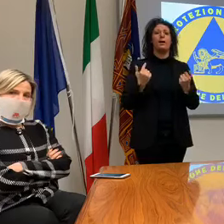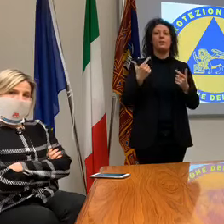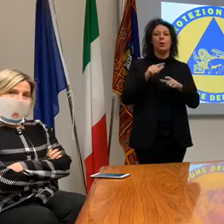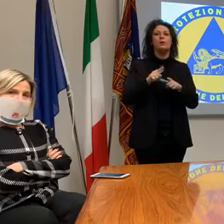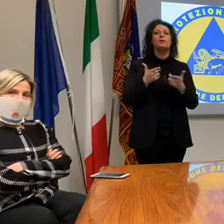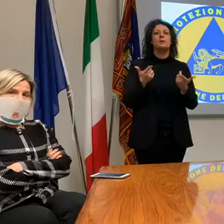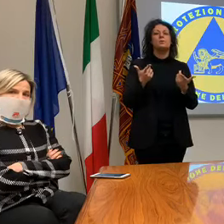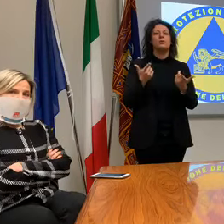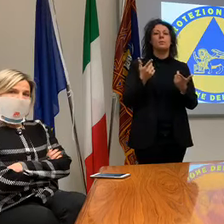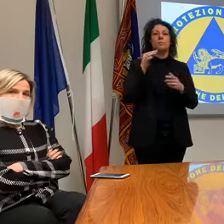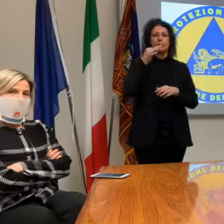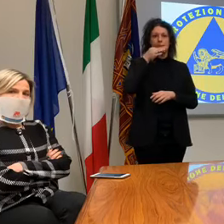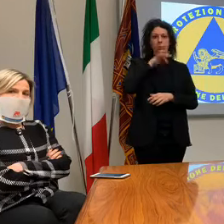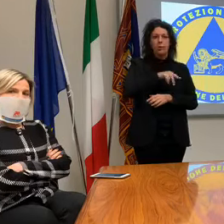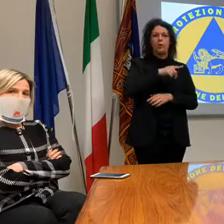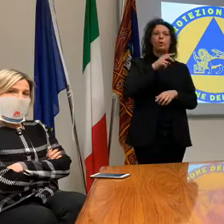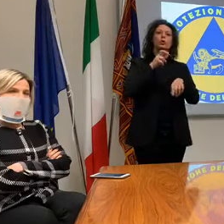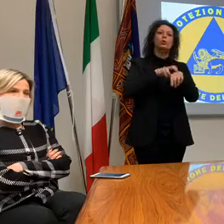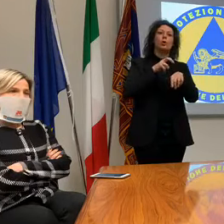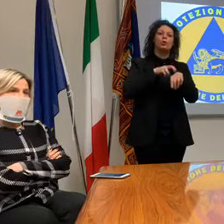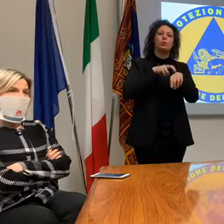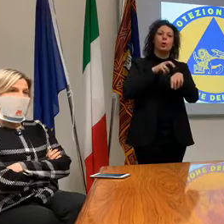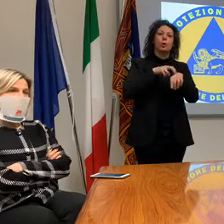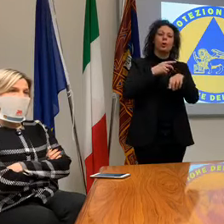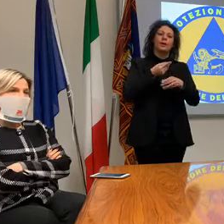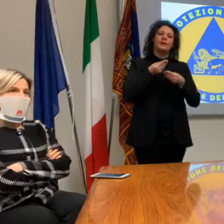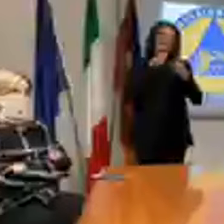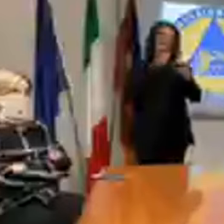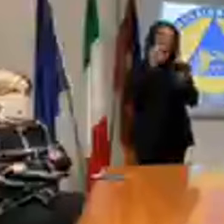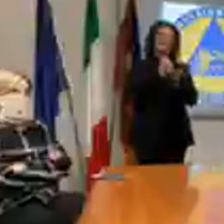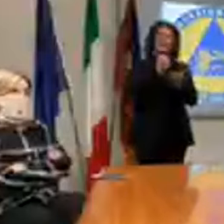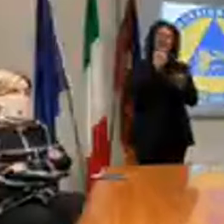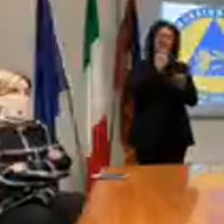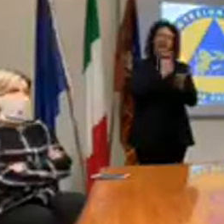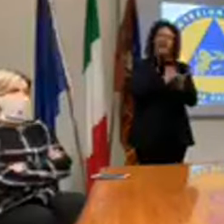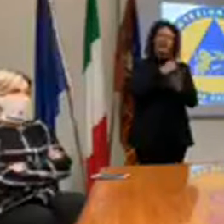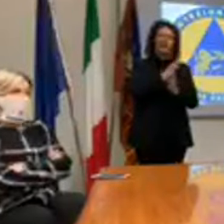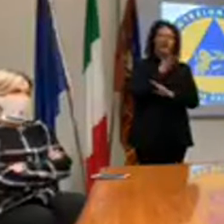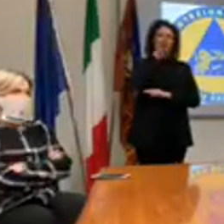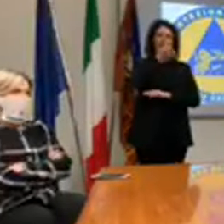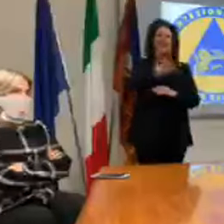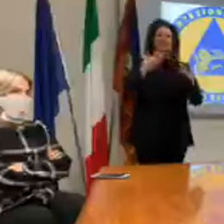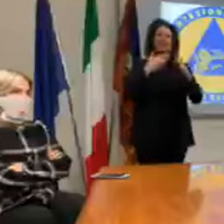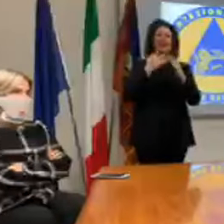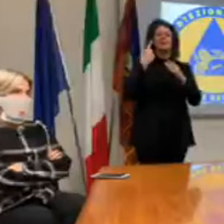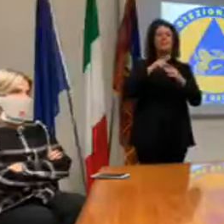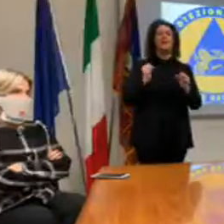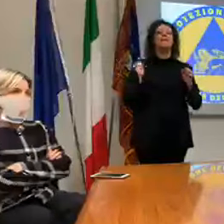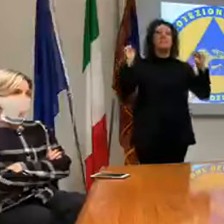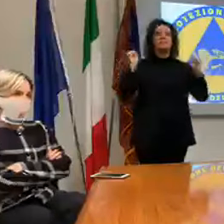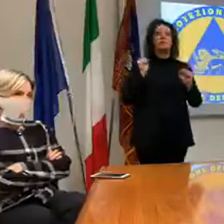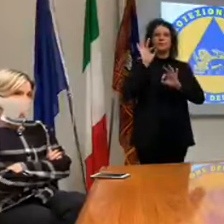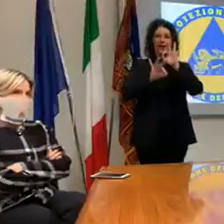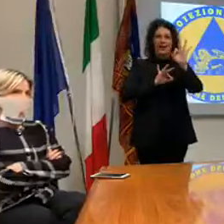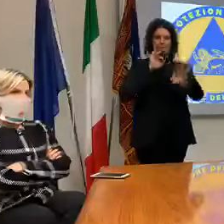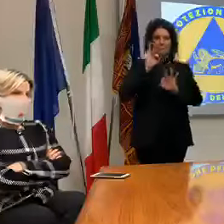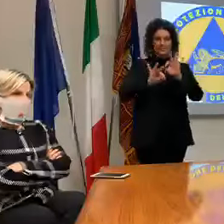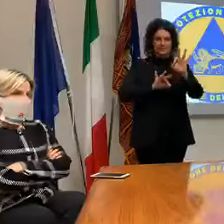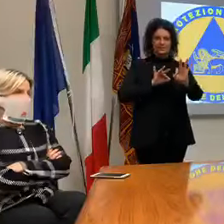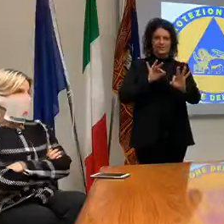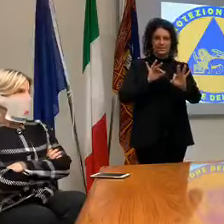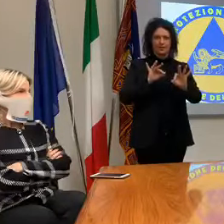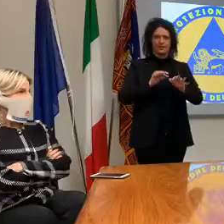un fisioterapista che si muove è possibile? Questa è derogabile e non ve l'ho neanche detta perché abbiamo già fatto una certificazione